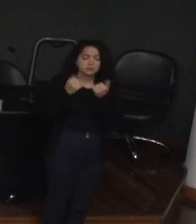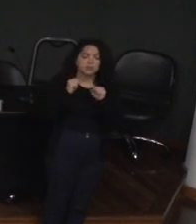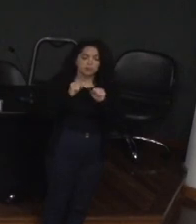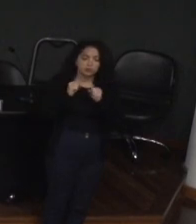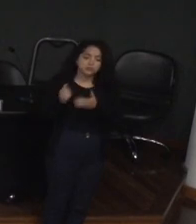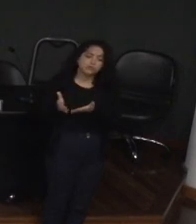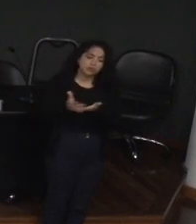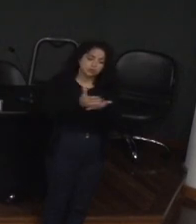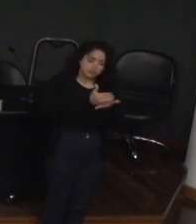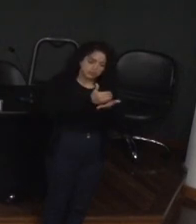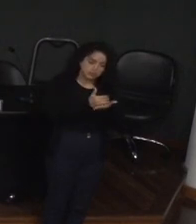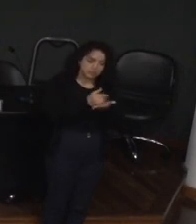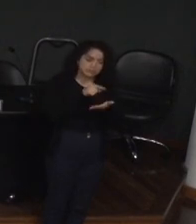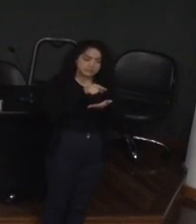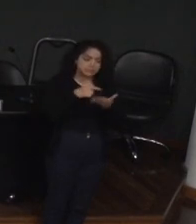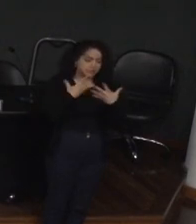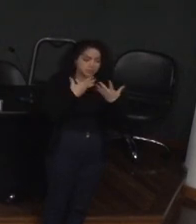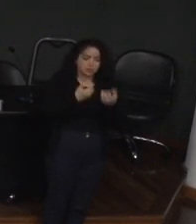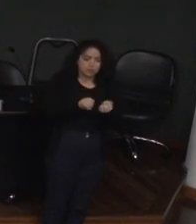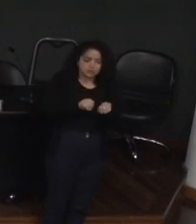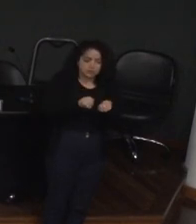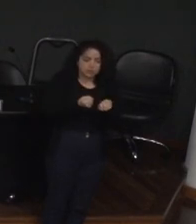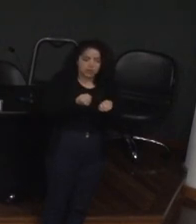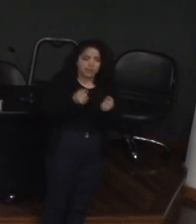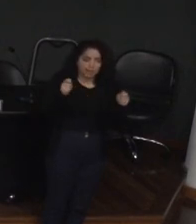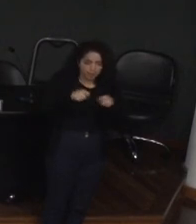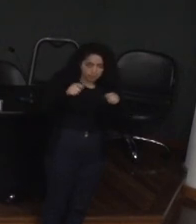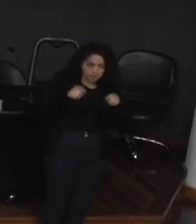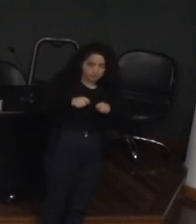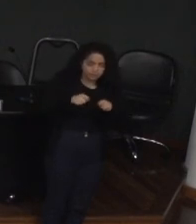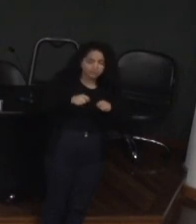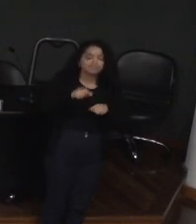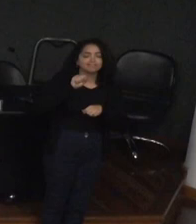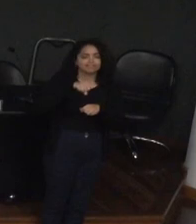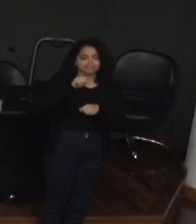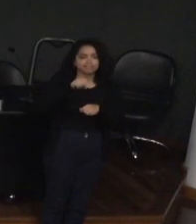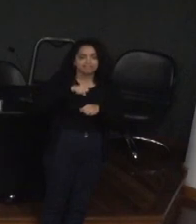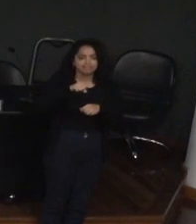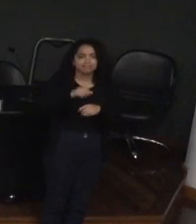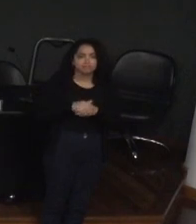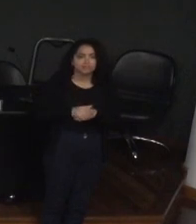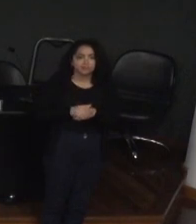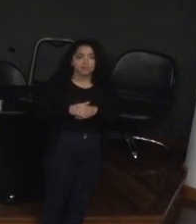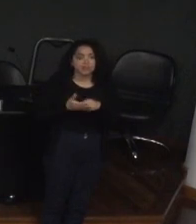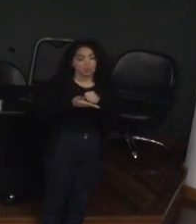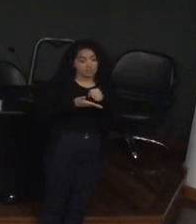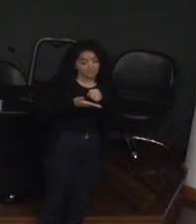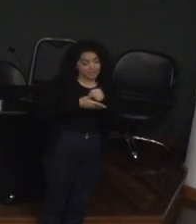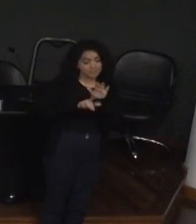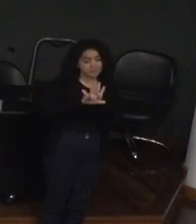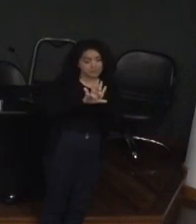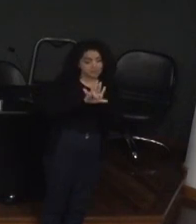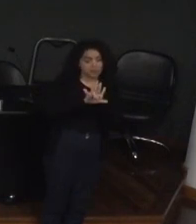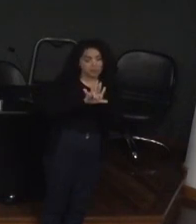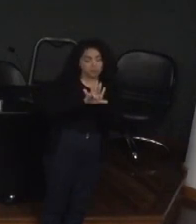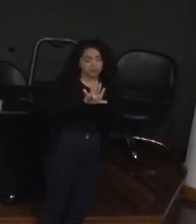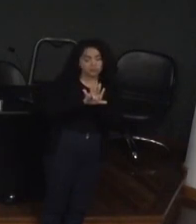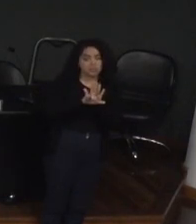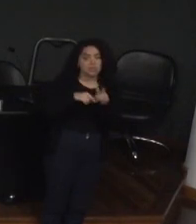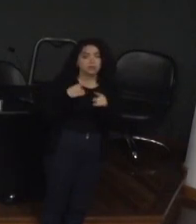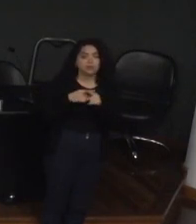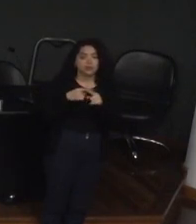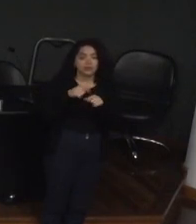coleta sem consentimento do cidadão? Sim. Entendi. Então, se a base legal é o consentimento, você... aqui é legal também. Por causa da questão